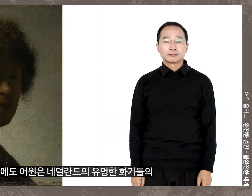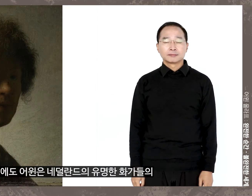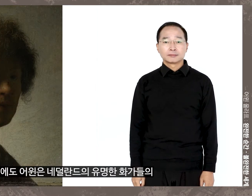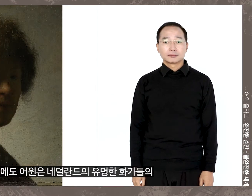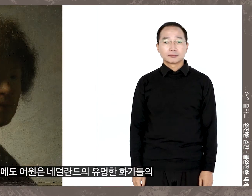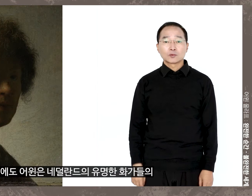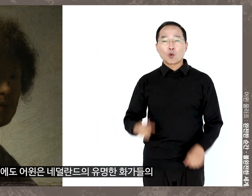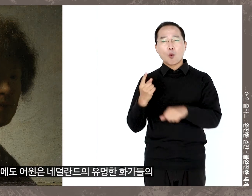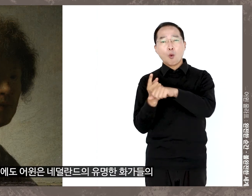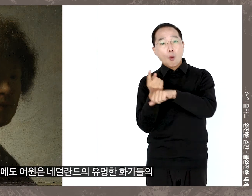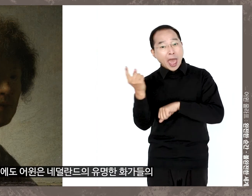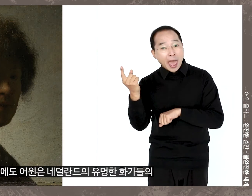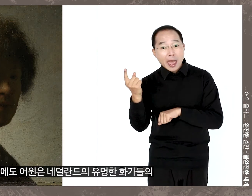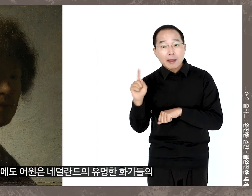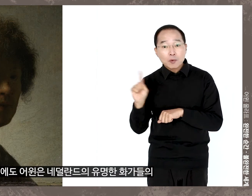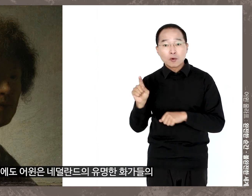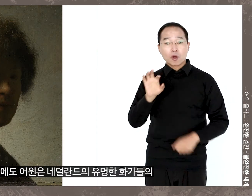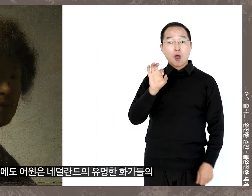이 외에도 어윈은